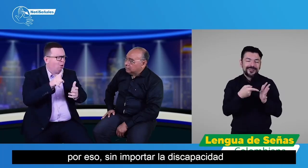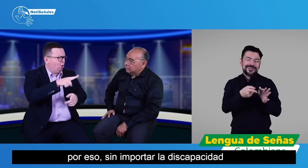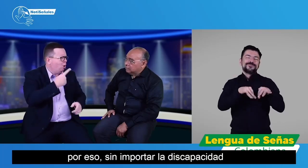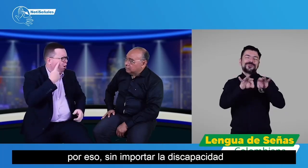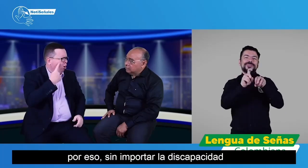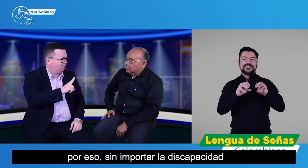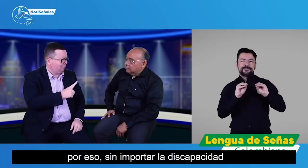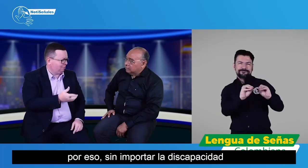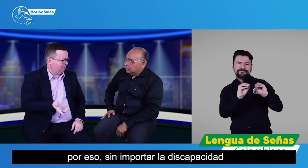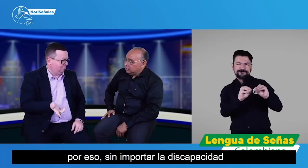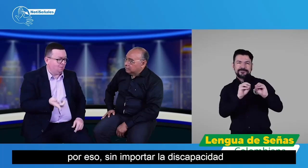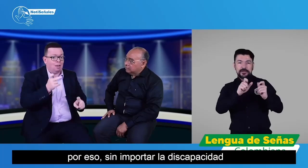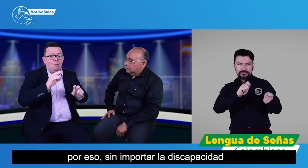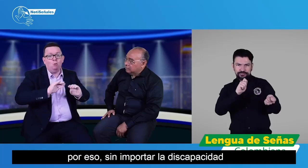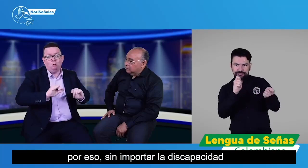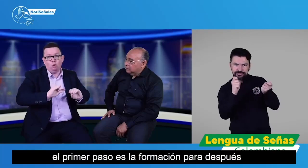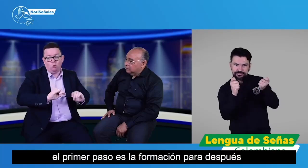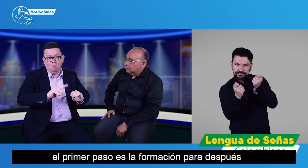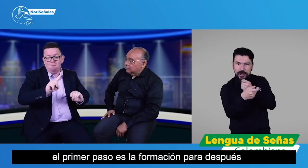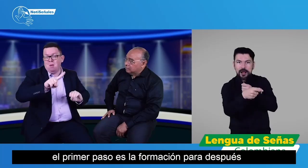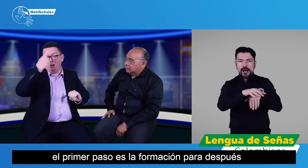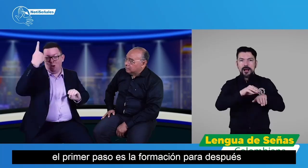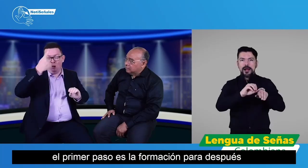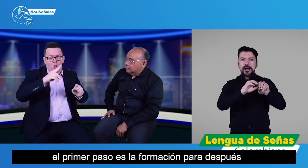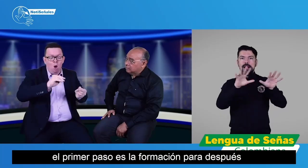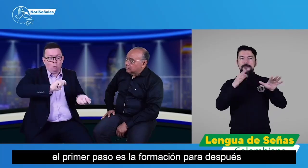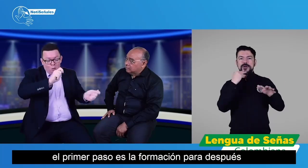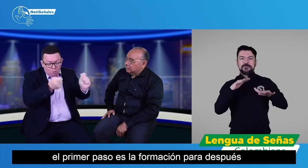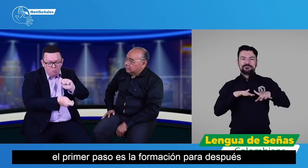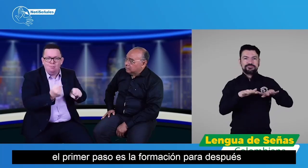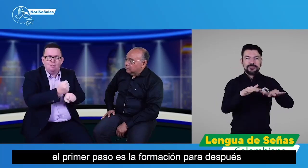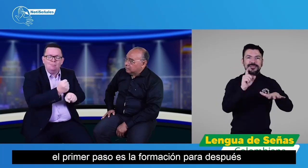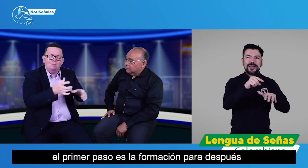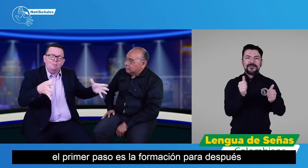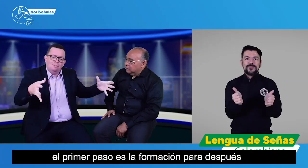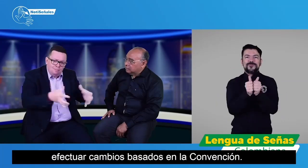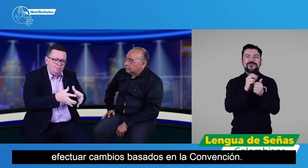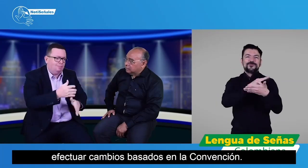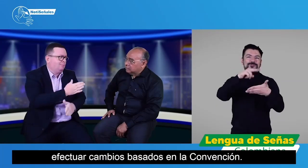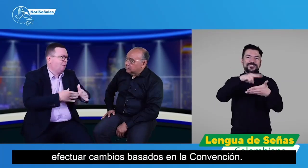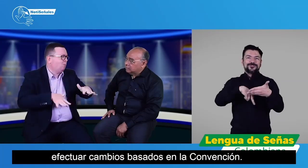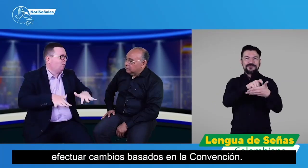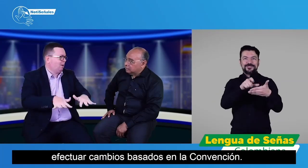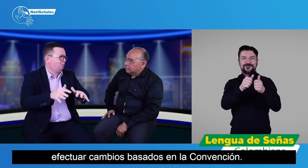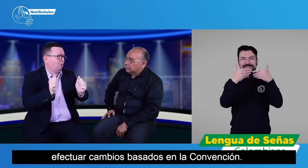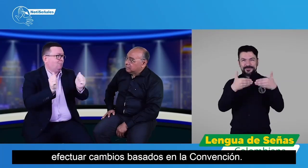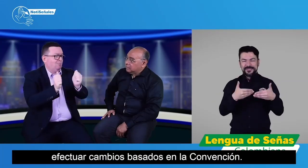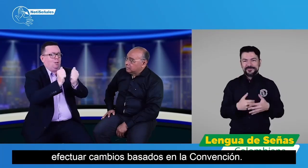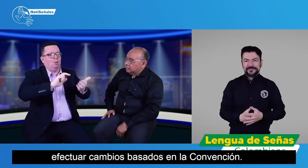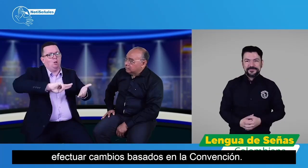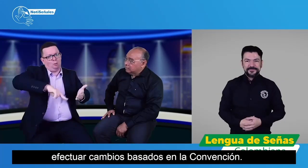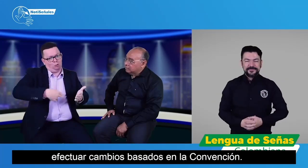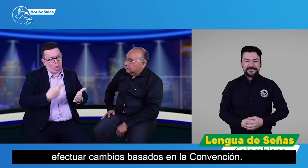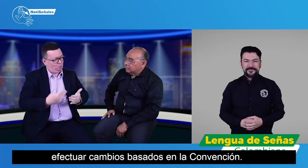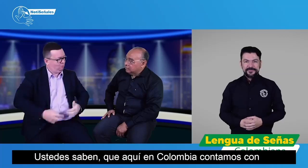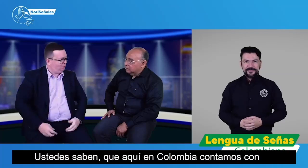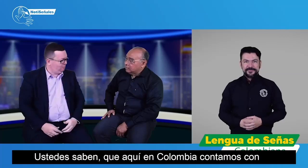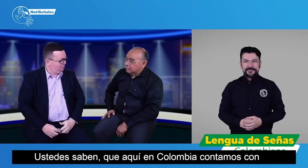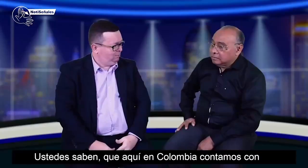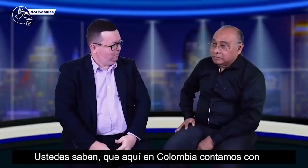importar la discapacidad, el primer paso es la formación, para después efectuar cambios basados en la convención. Ustedes saben